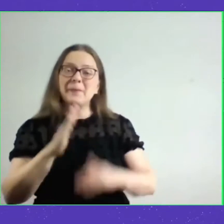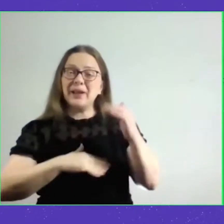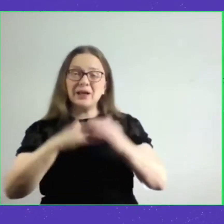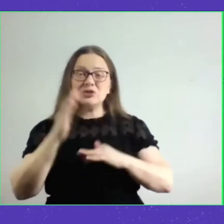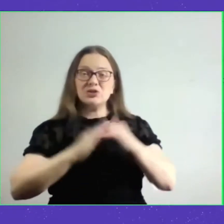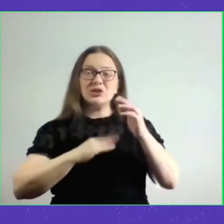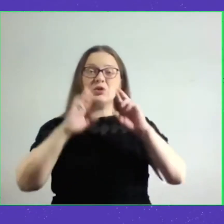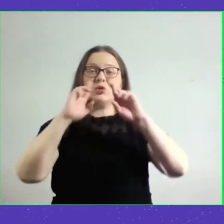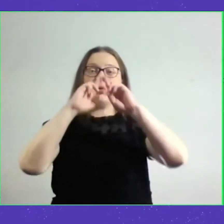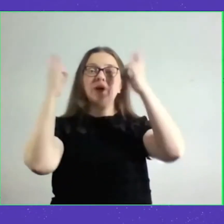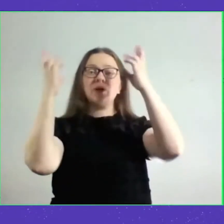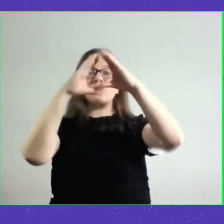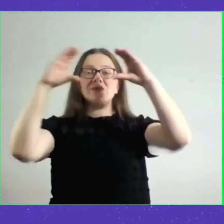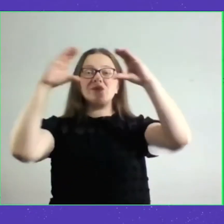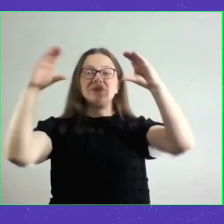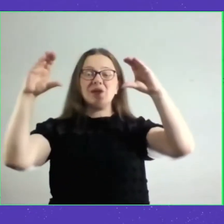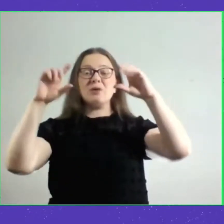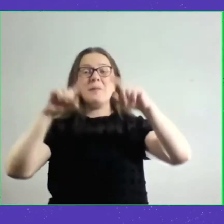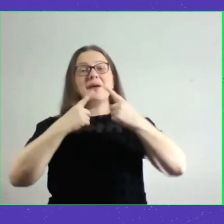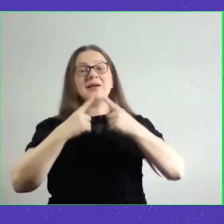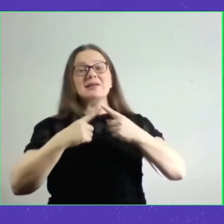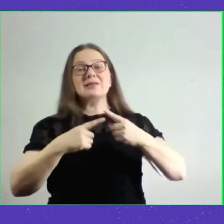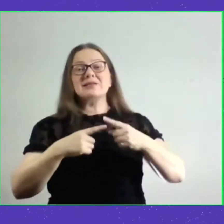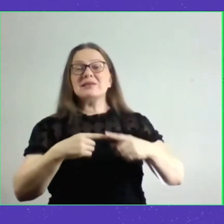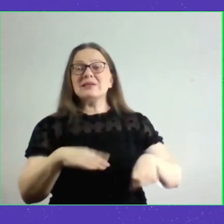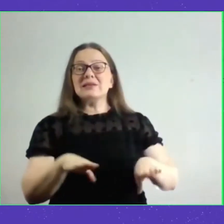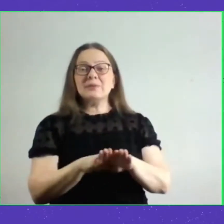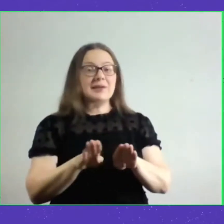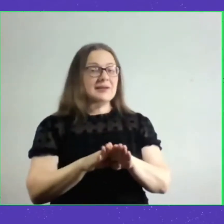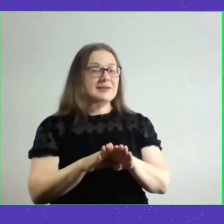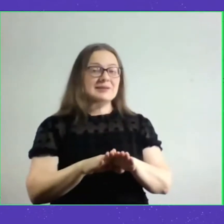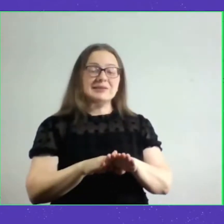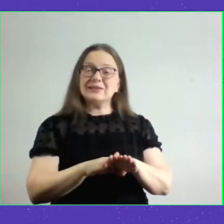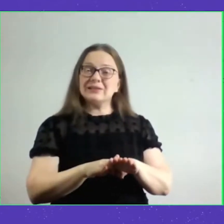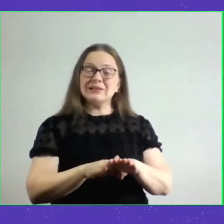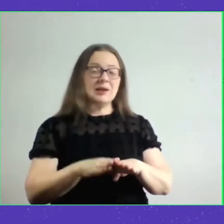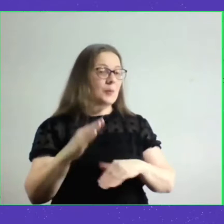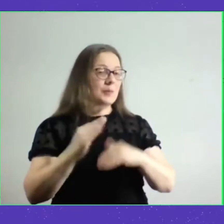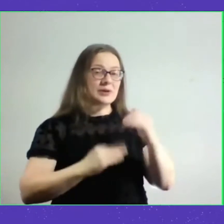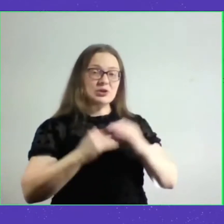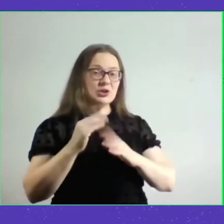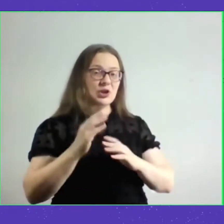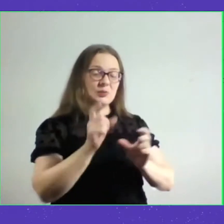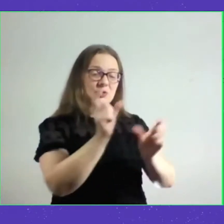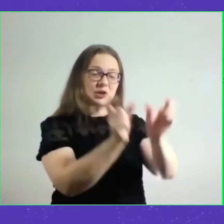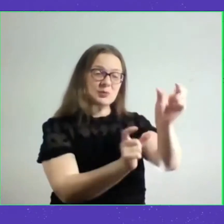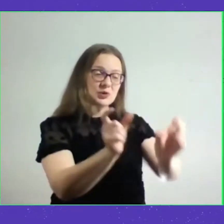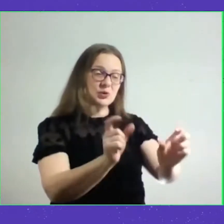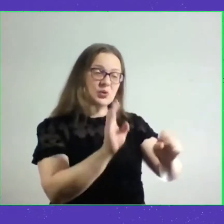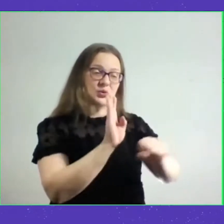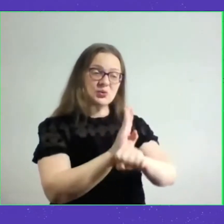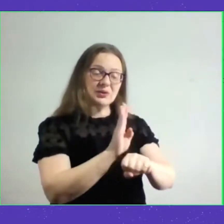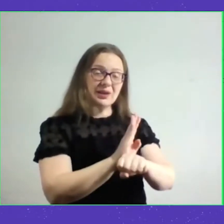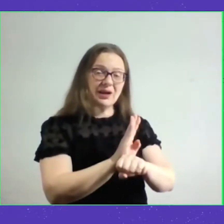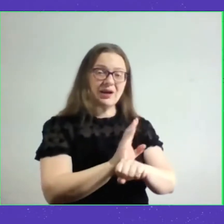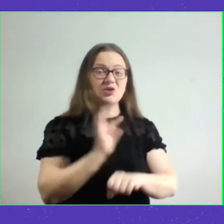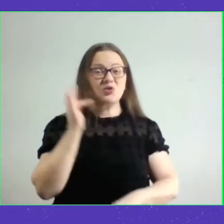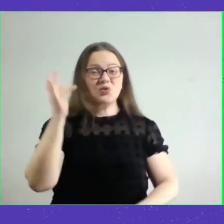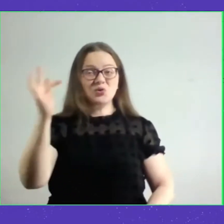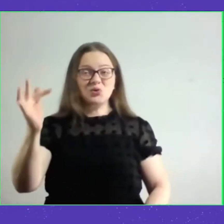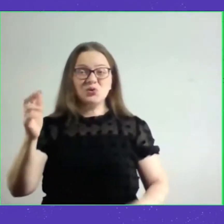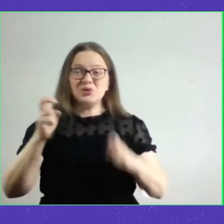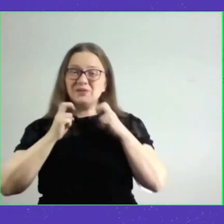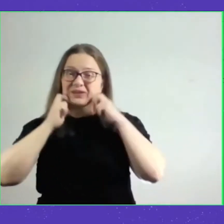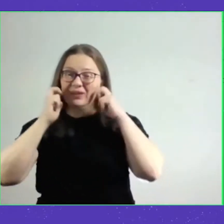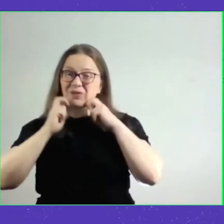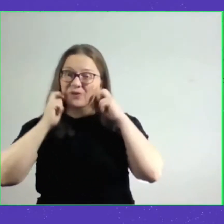pessoas, nós vamos também, irmãos, naquele dia ficar envergonhados. Então nós temos que pedir para o Senhor misericórdia, para que